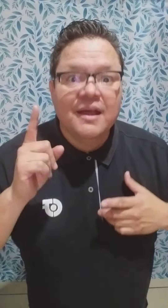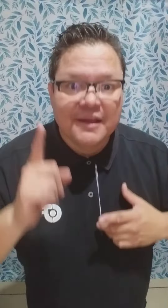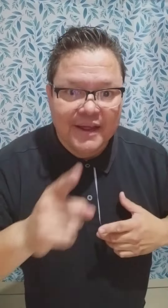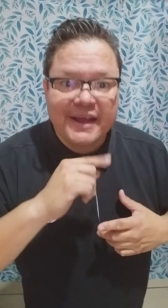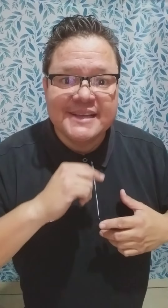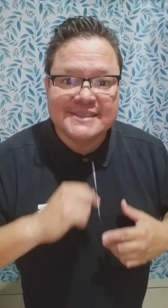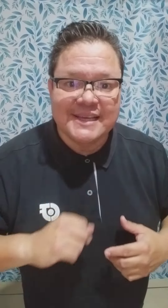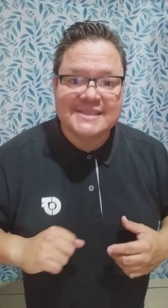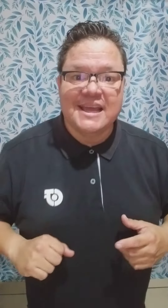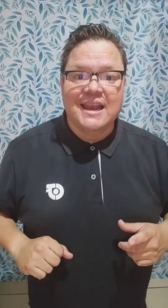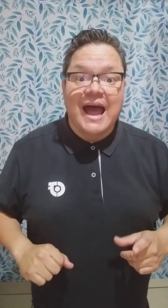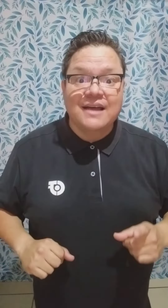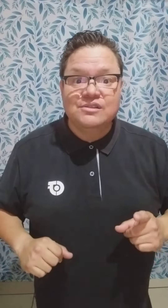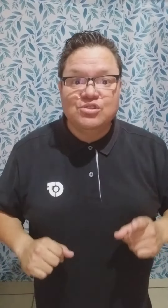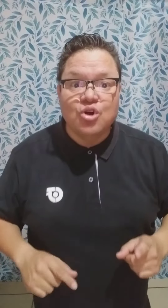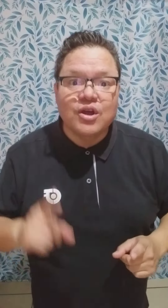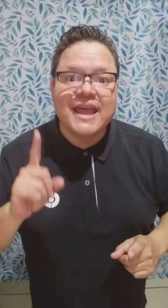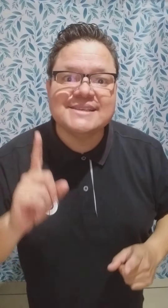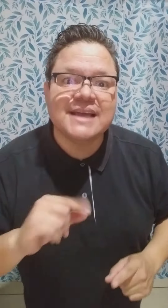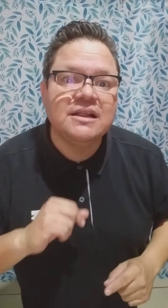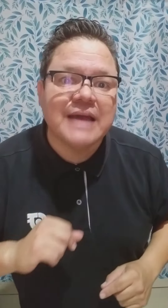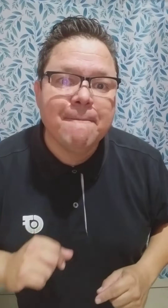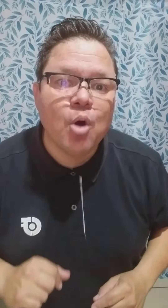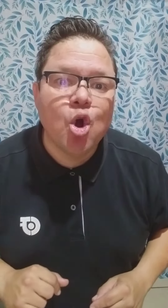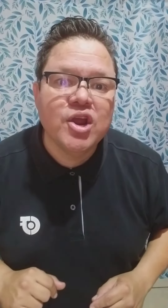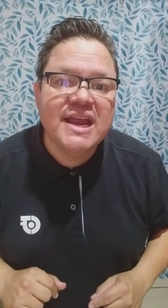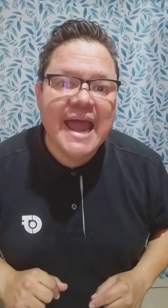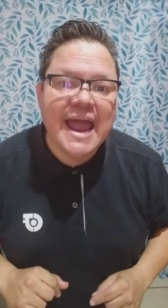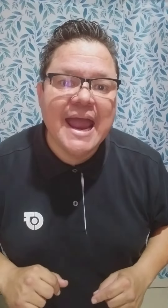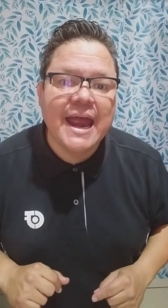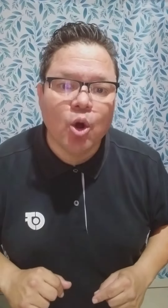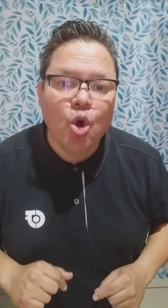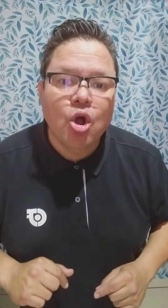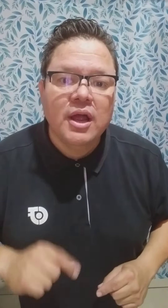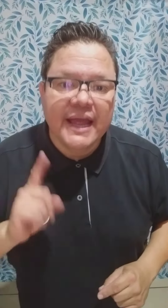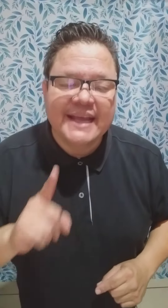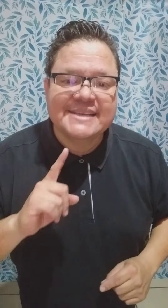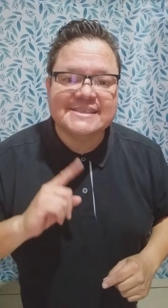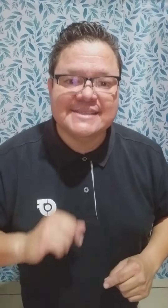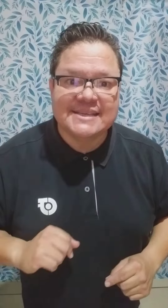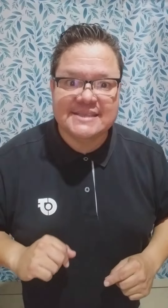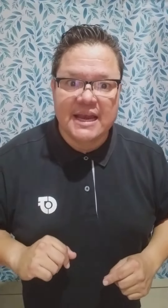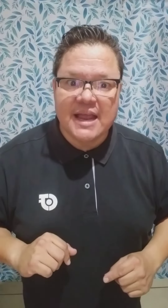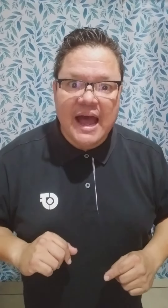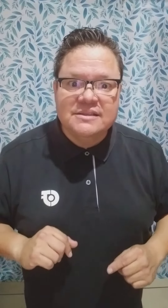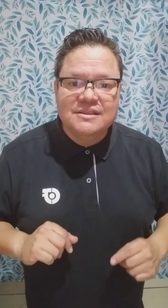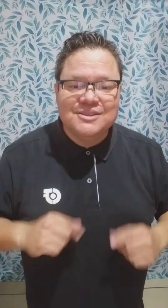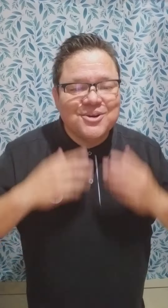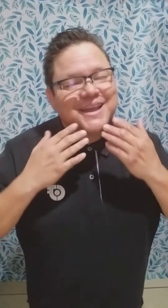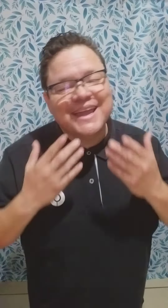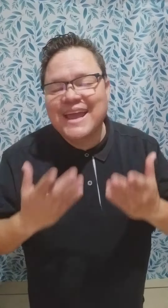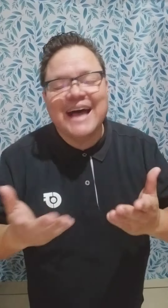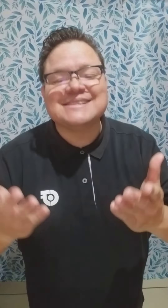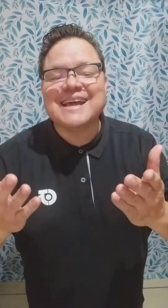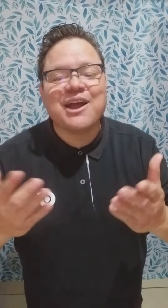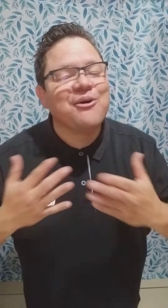este es el canto que hace el tamborilero este es el canto que hace con